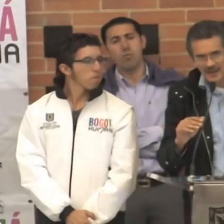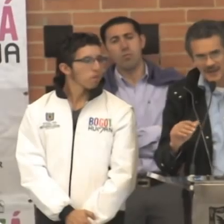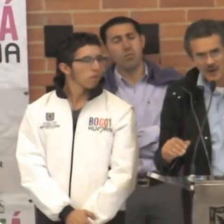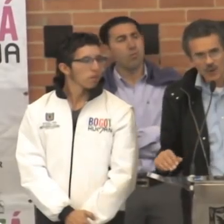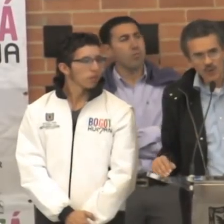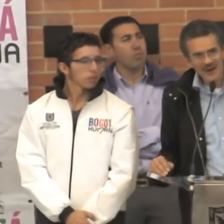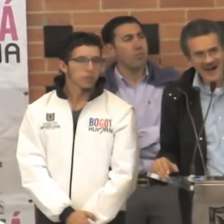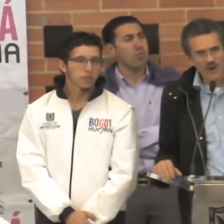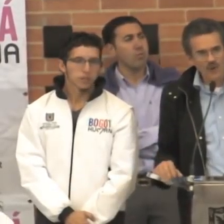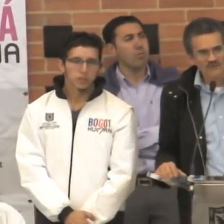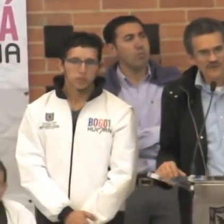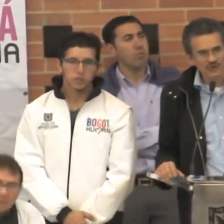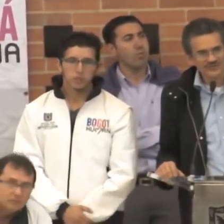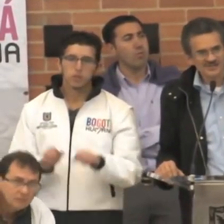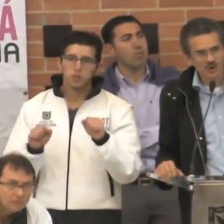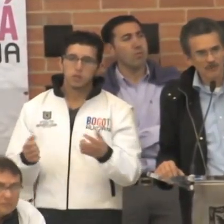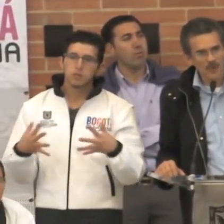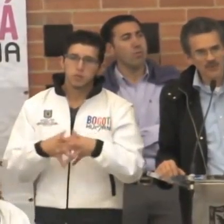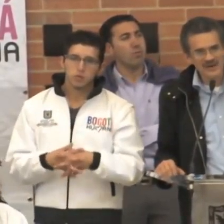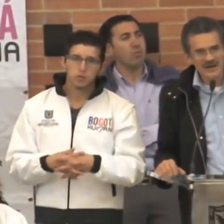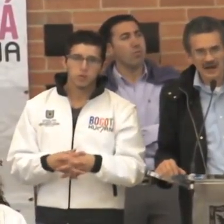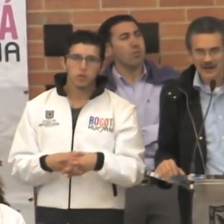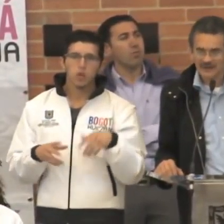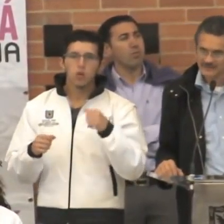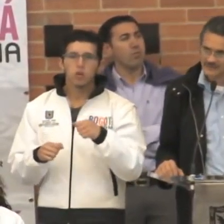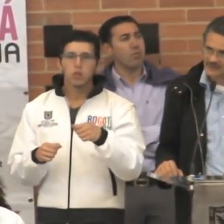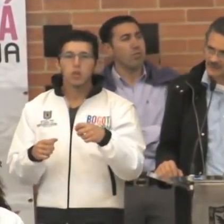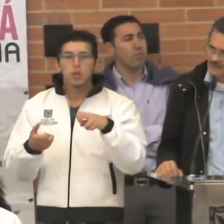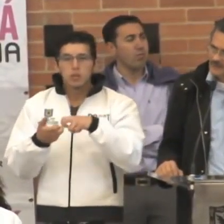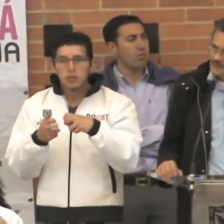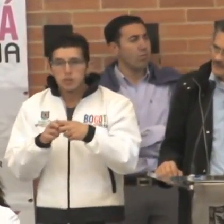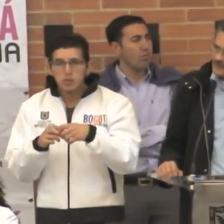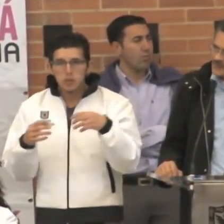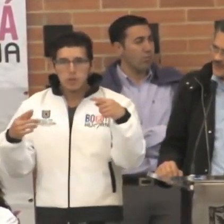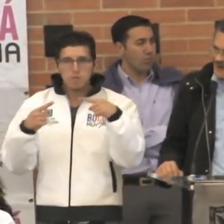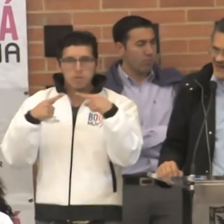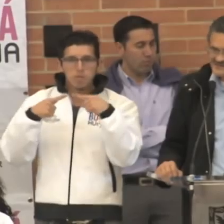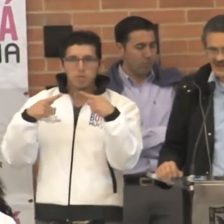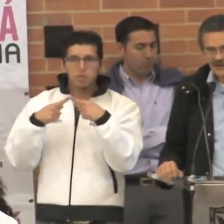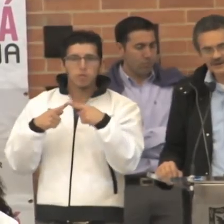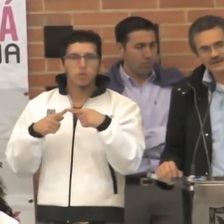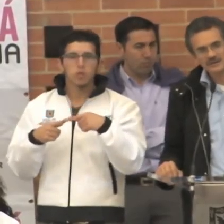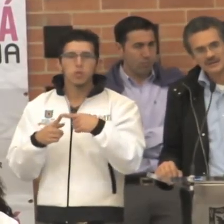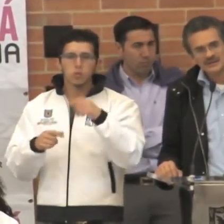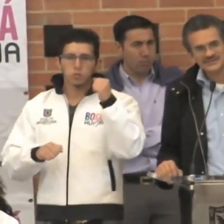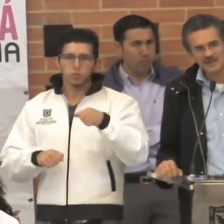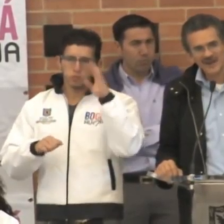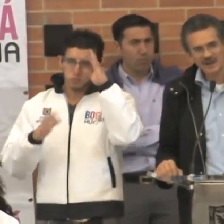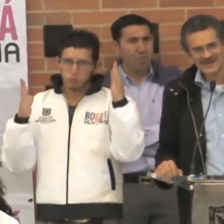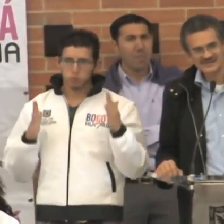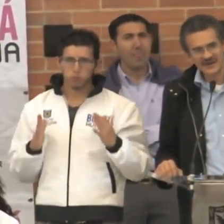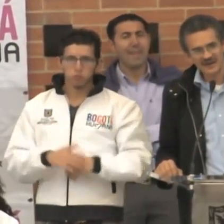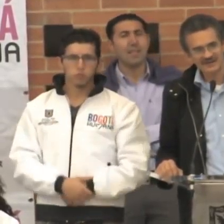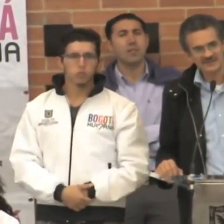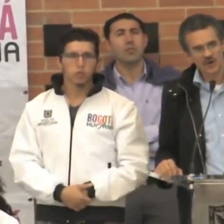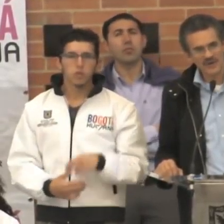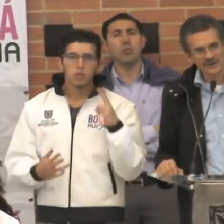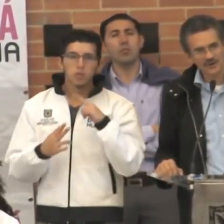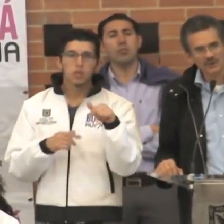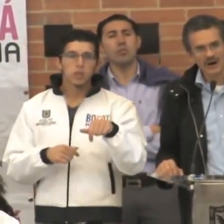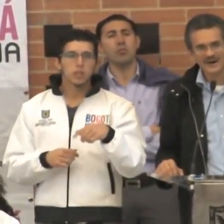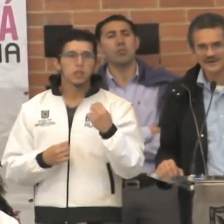Y viene una confrontación pública que va a ser tal vez la más seria